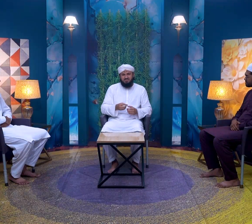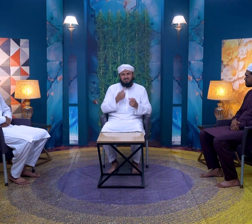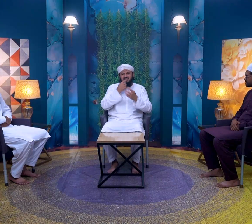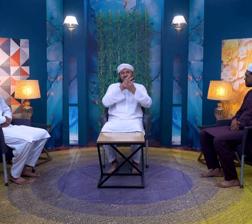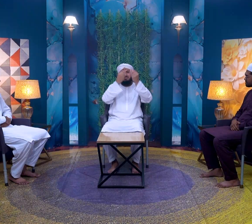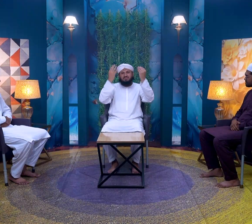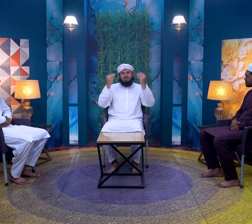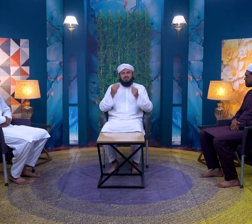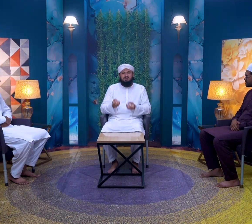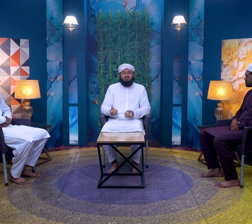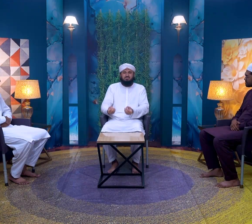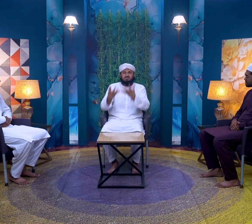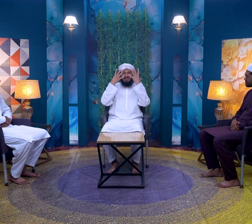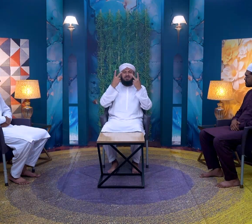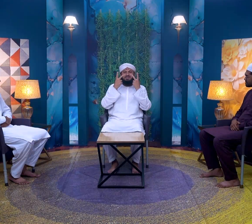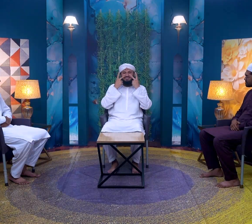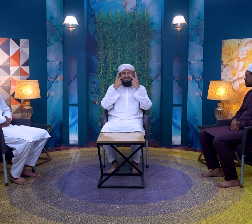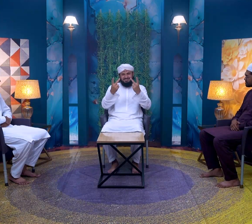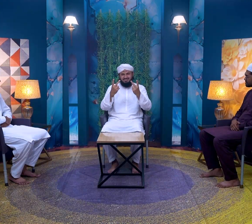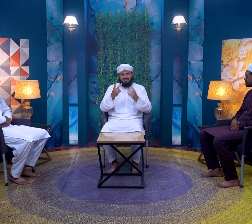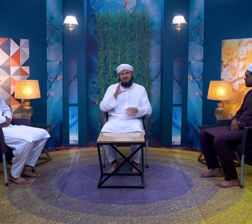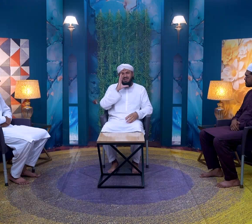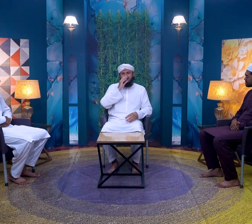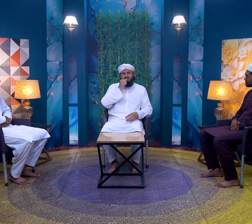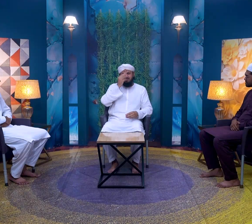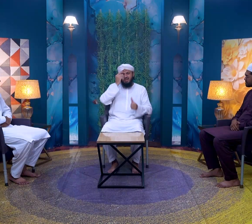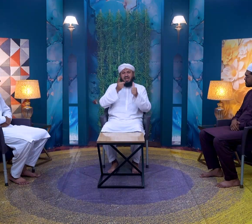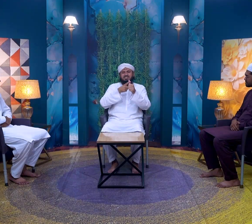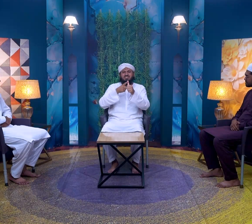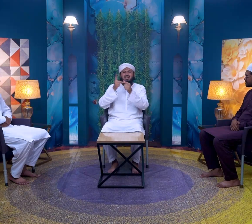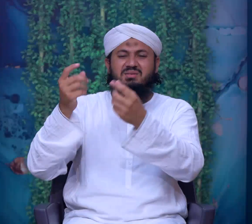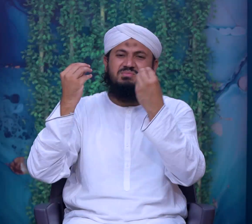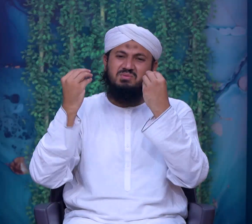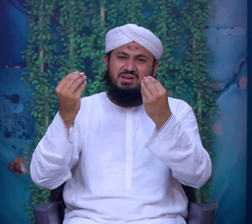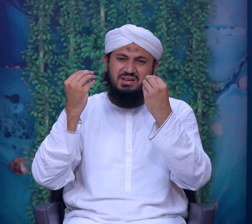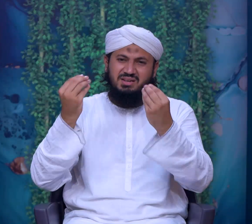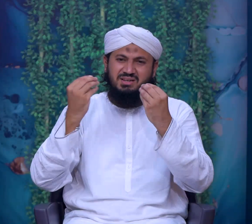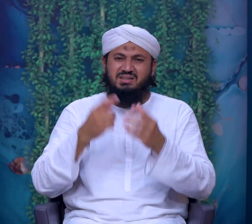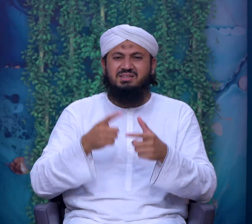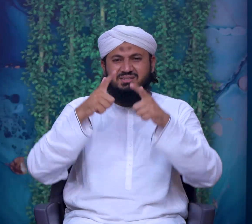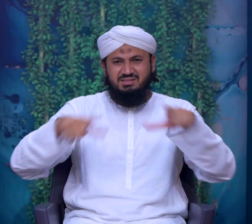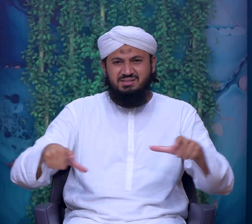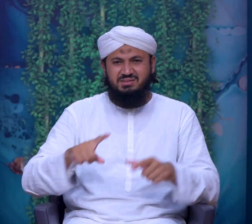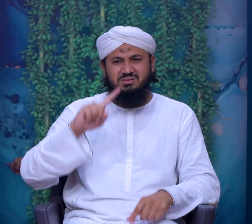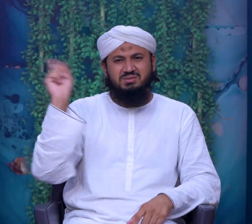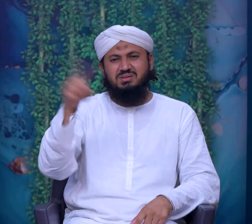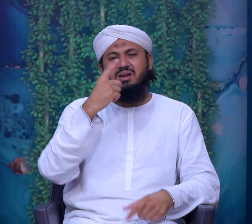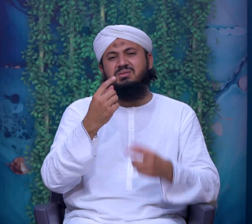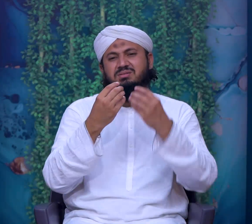محلات روشن ہو گئے، اور میں نے ان محلات کو دیکھا۔ آمنہ تجھ کو مبارک شاہ کا میلاد ہو، تیرا آنگن نور، تیرا